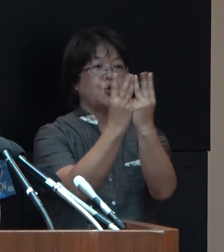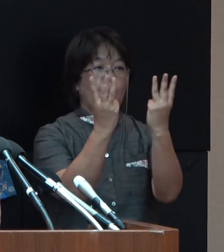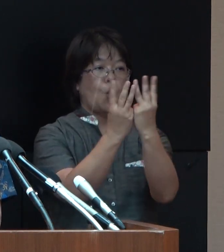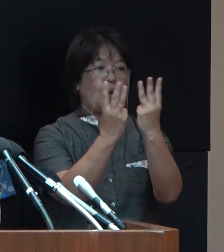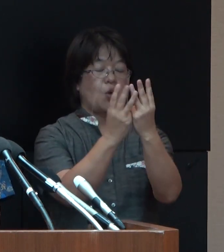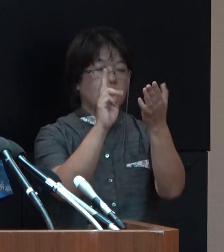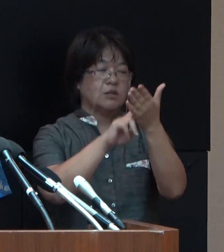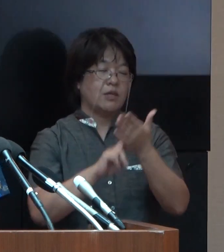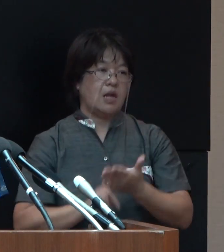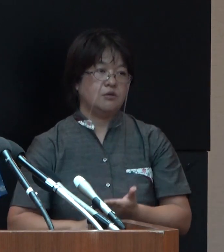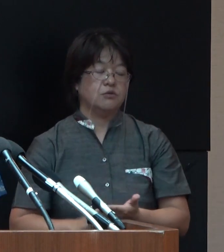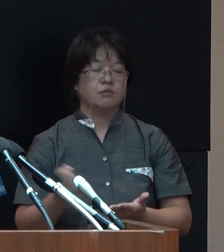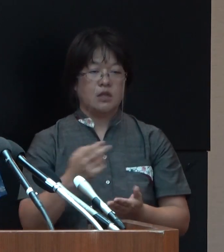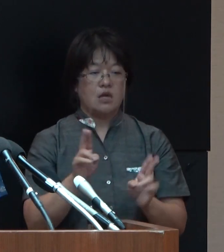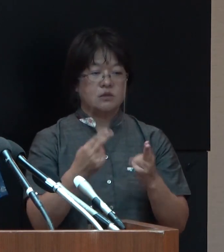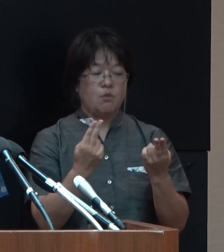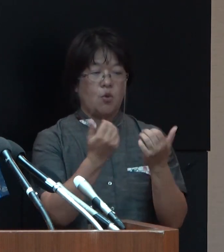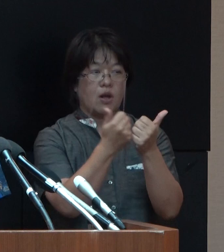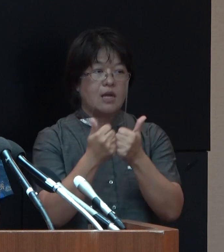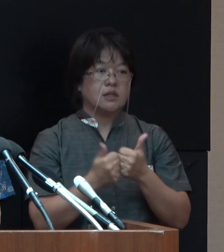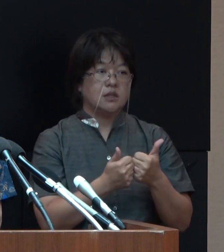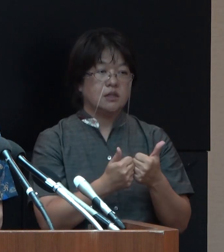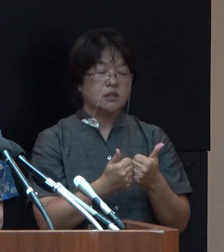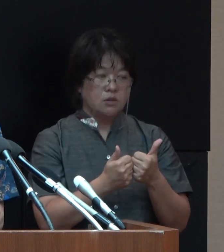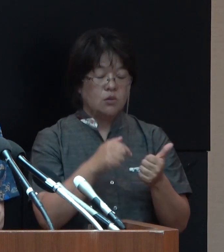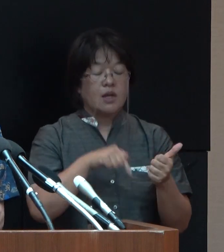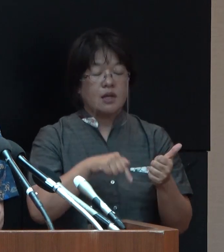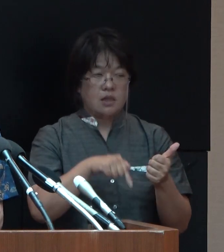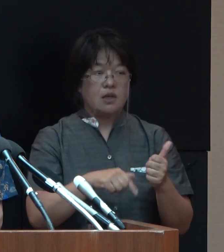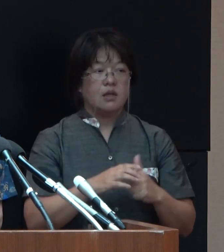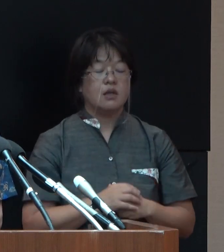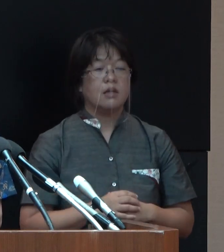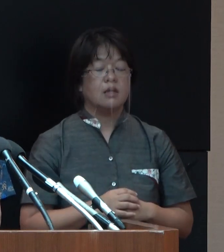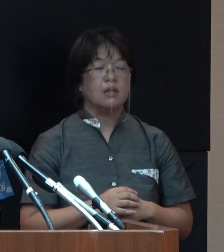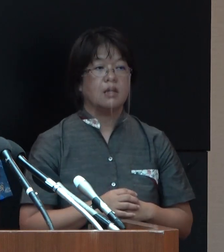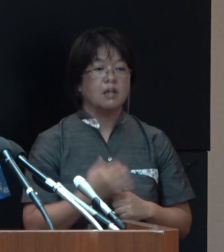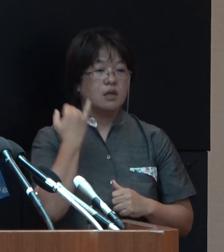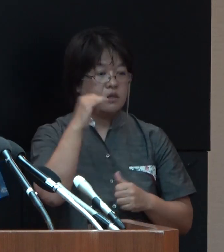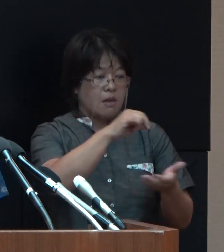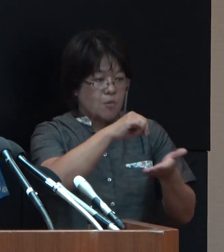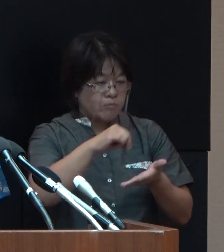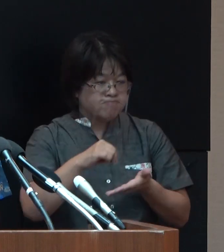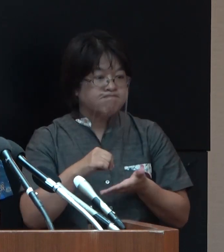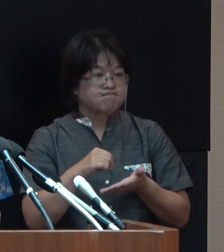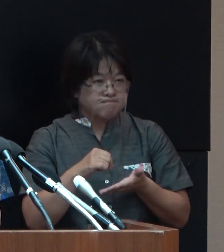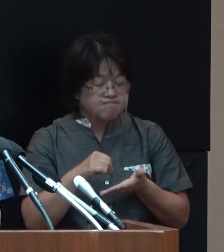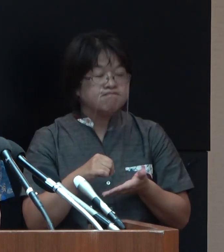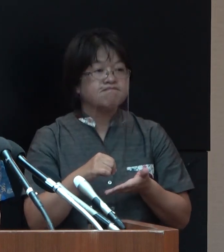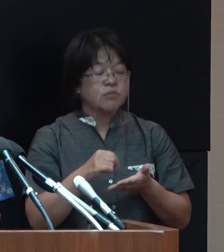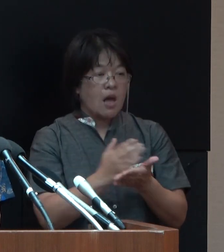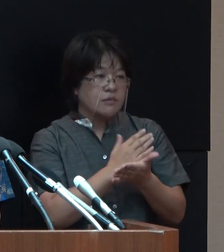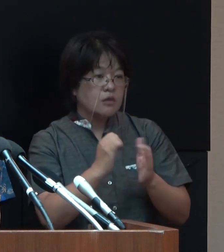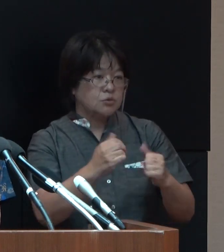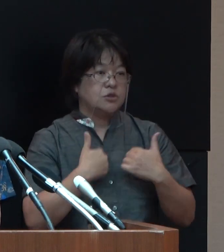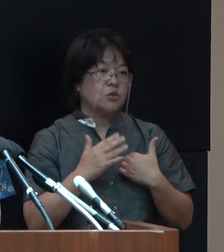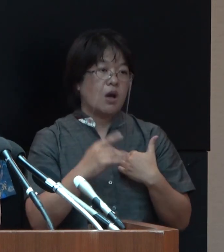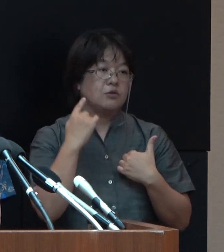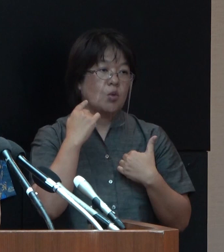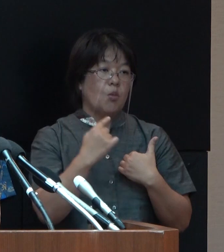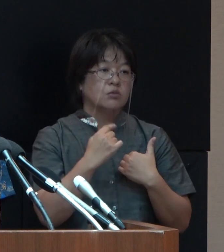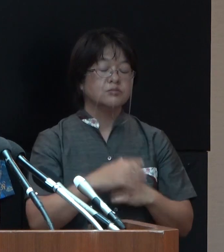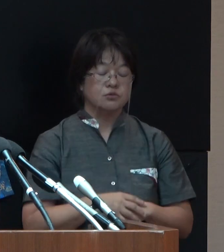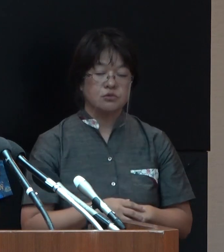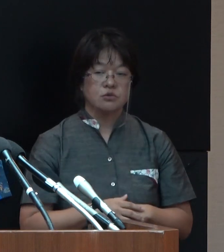し、また、専門家会議からのその意見も、しっかりと踏まえていく必要があると思います